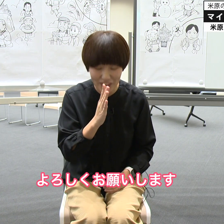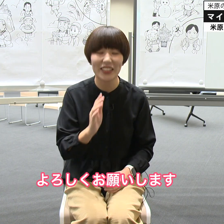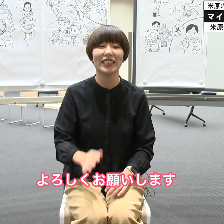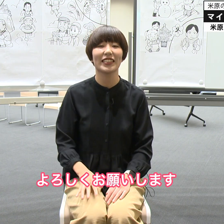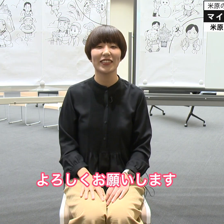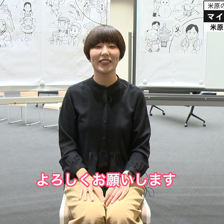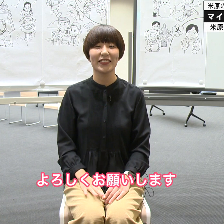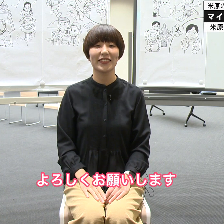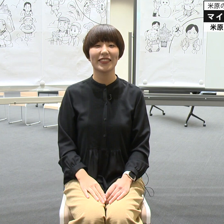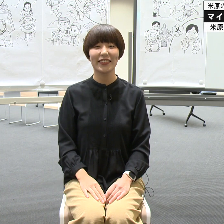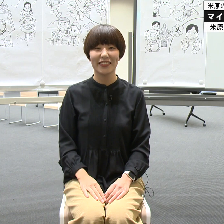します。